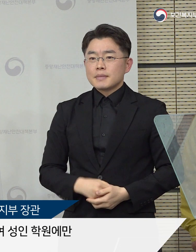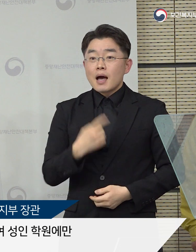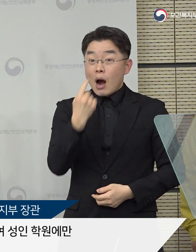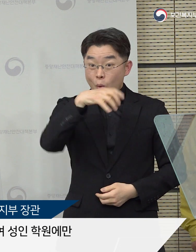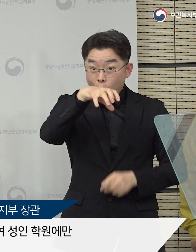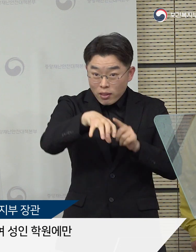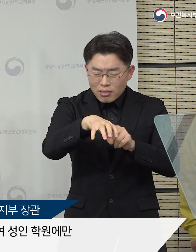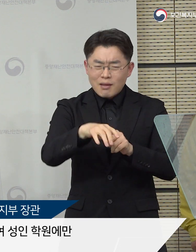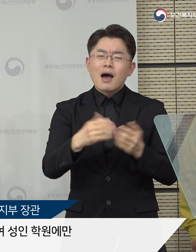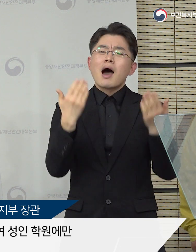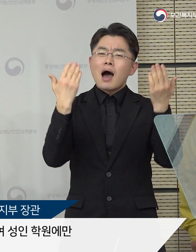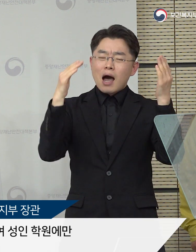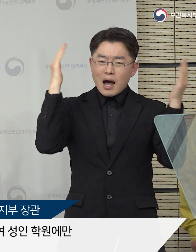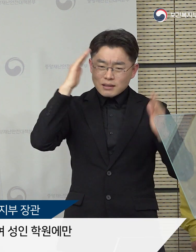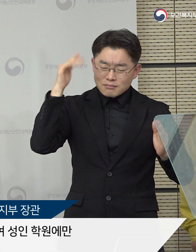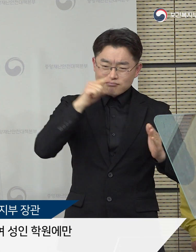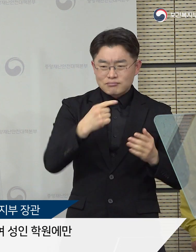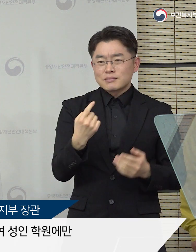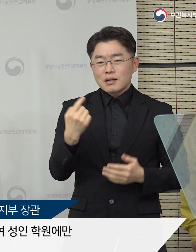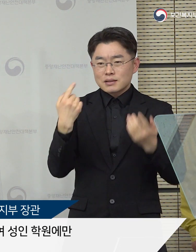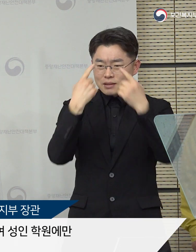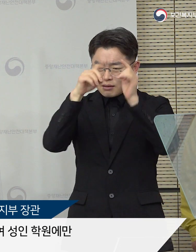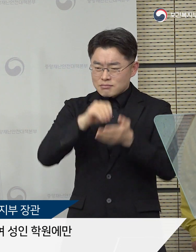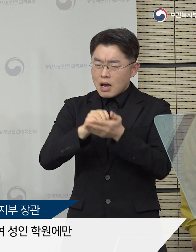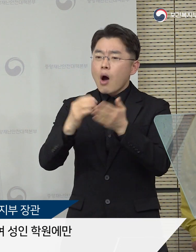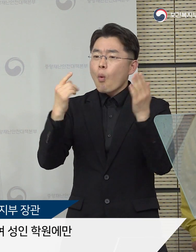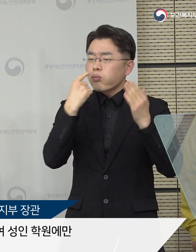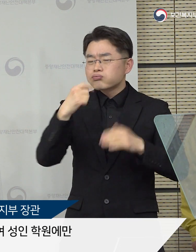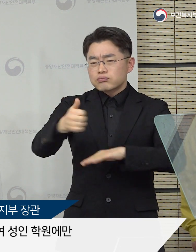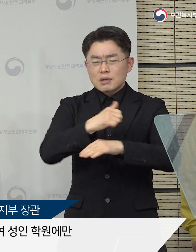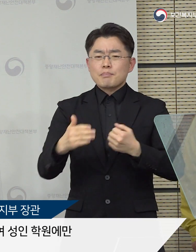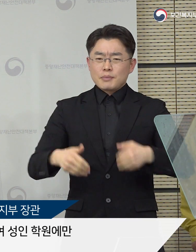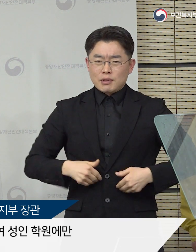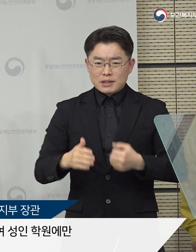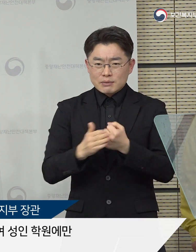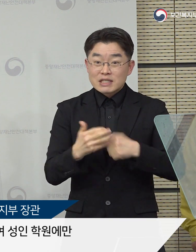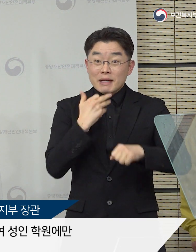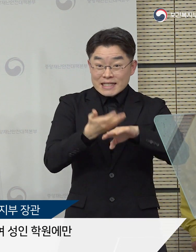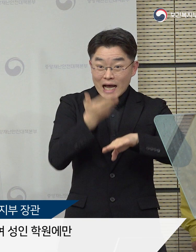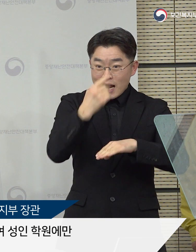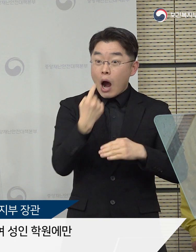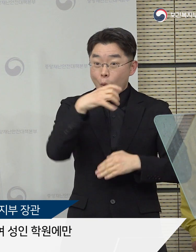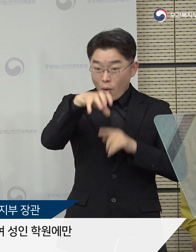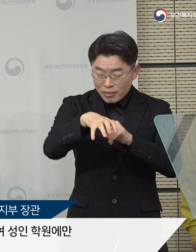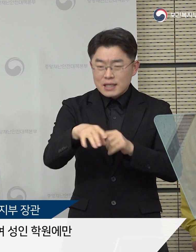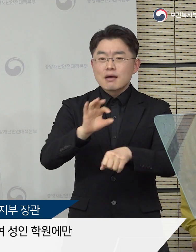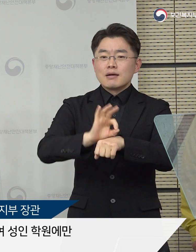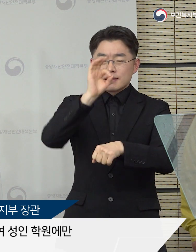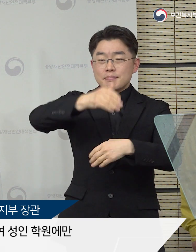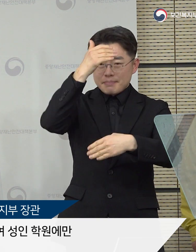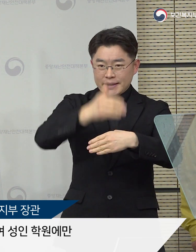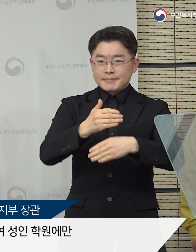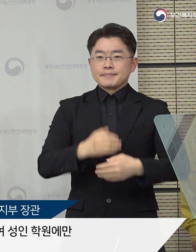학원은 학생들의 입시 준비 등을 고려하여 성인 학원에만 22시까지 운영 제한이